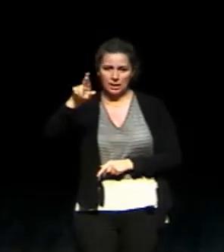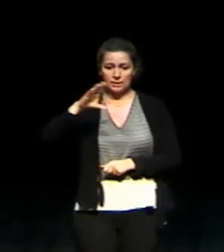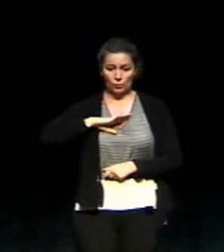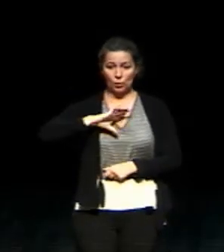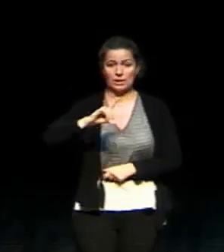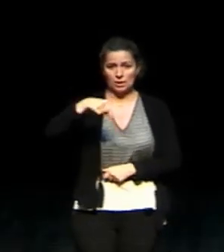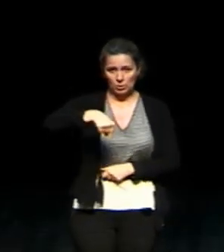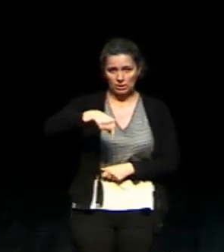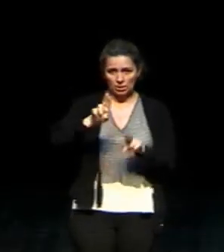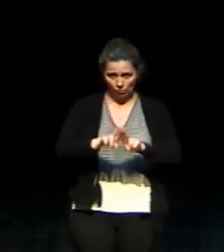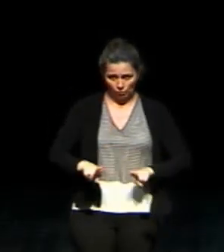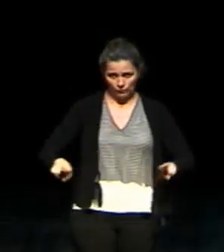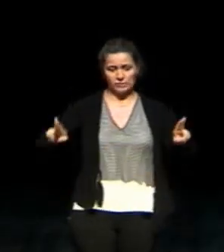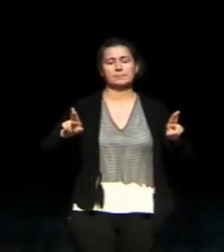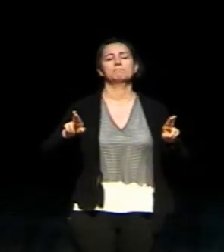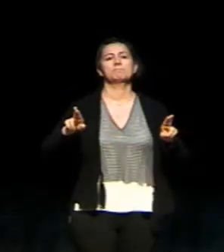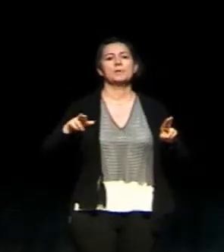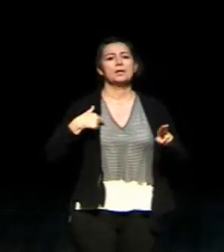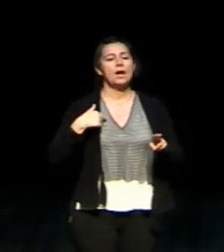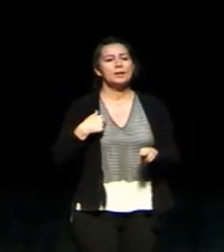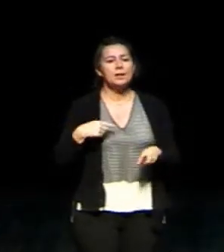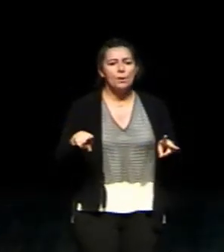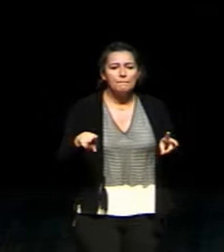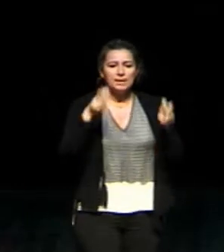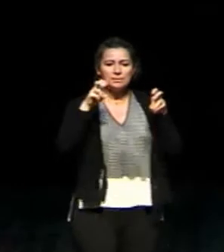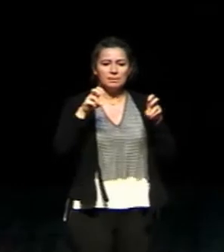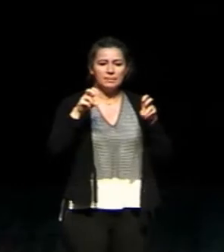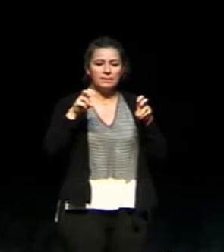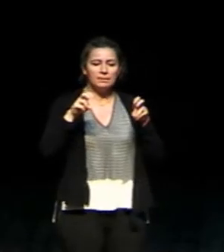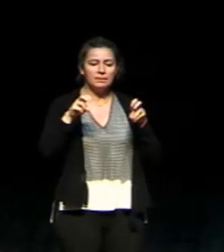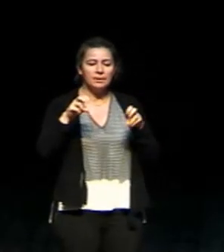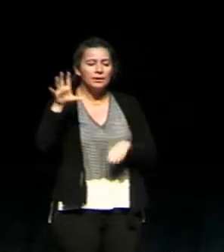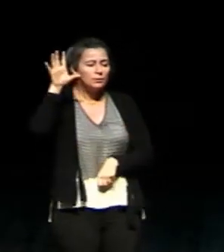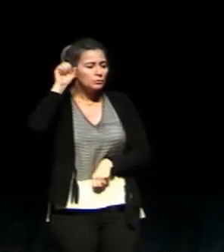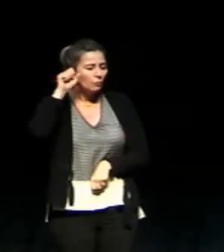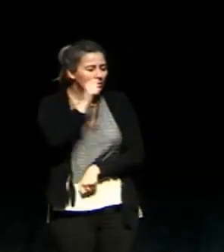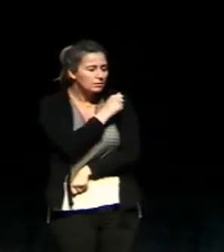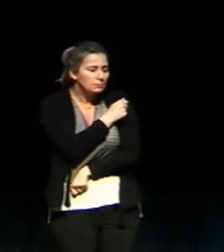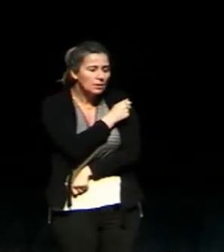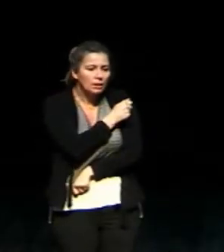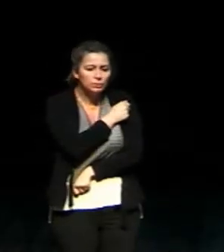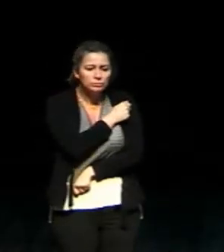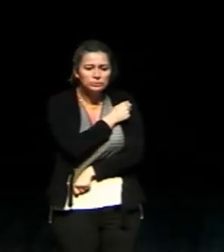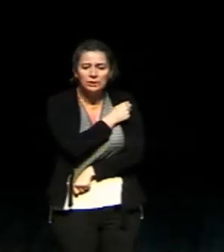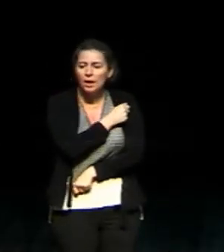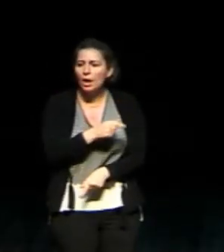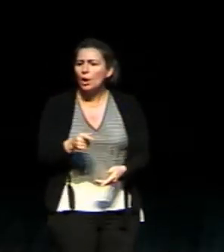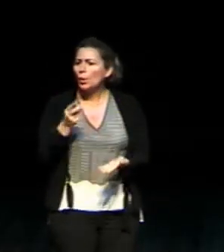no trabalho como coordenadora dos trabalhos extracurricular do Letras Libras,